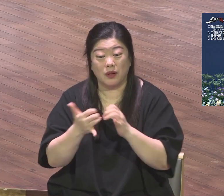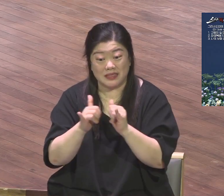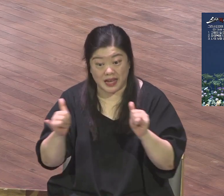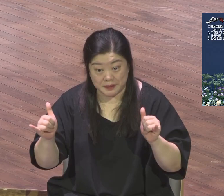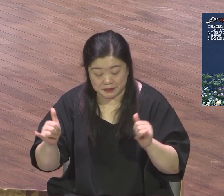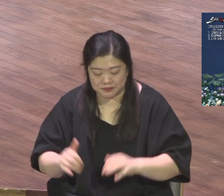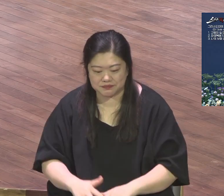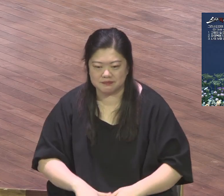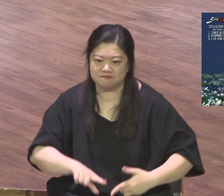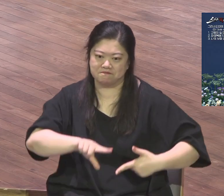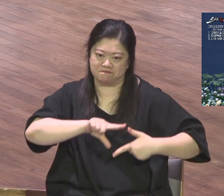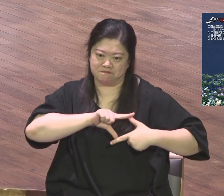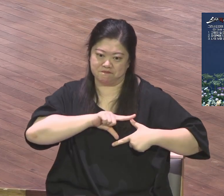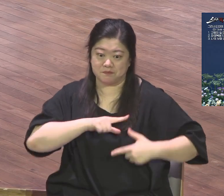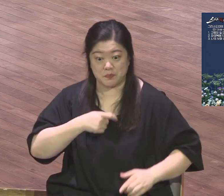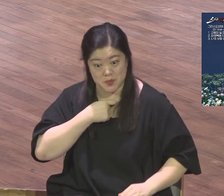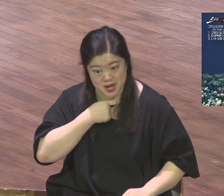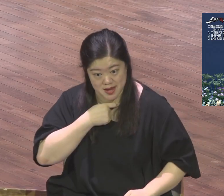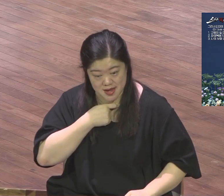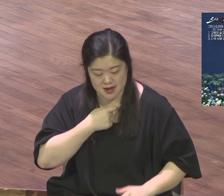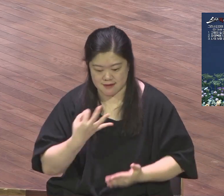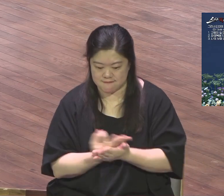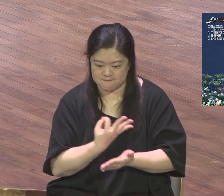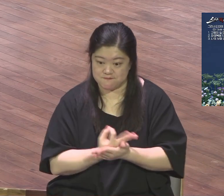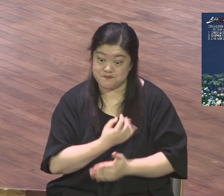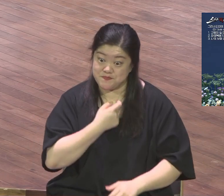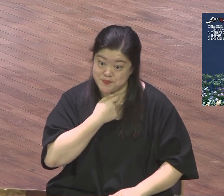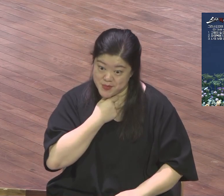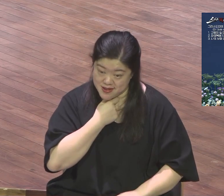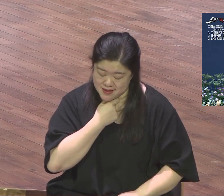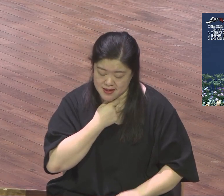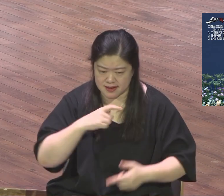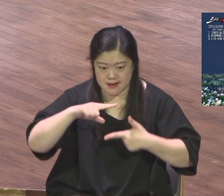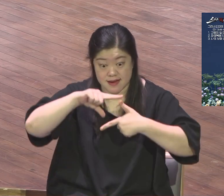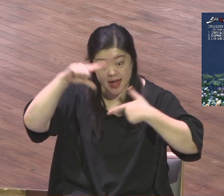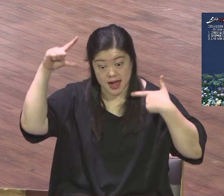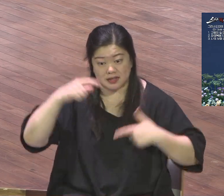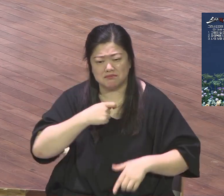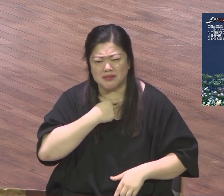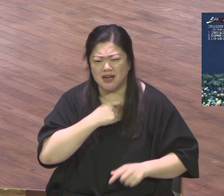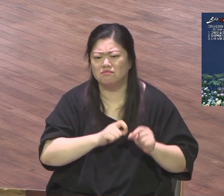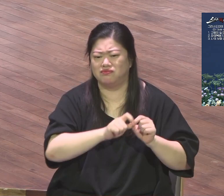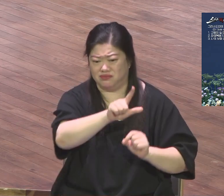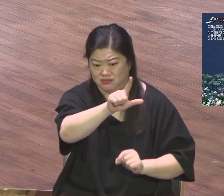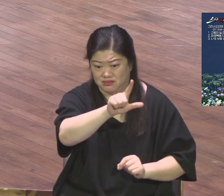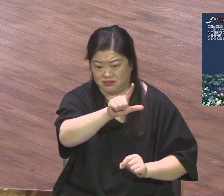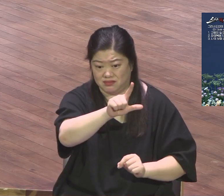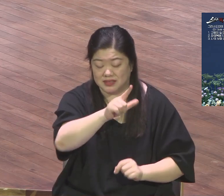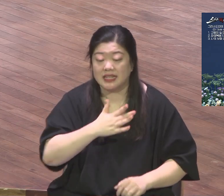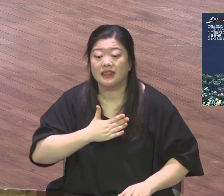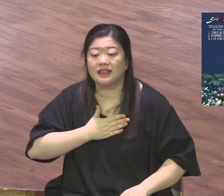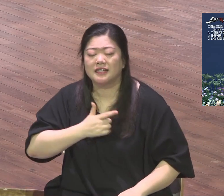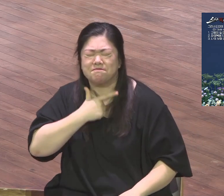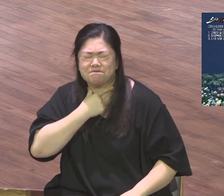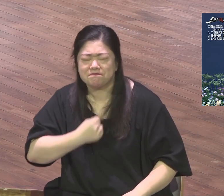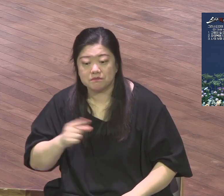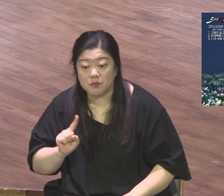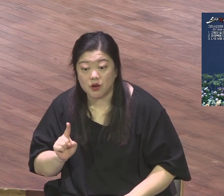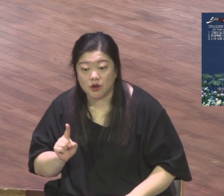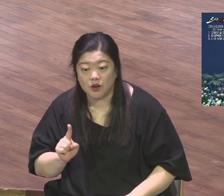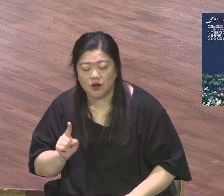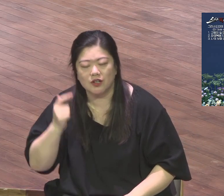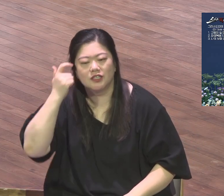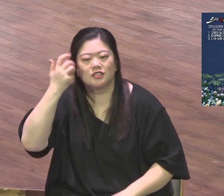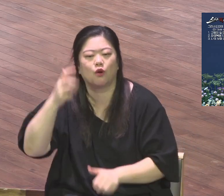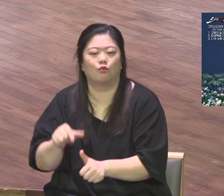명성이다. 어떤 사람의 야망은 황금이다. 그러나 나의 야망은 영혼이다.